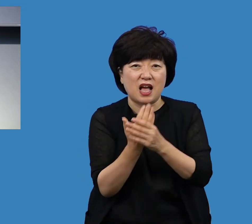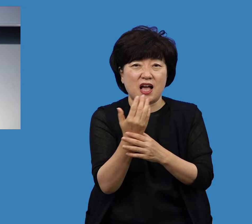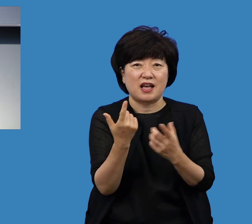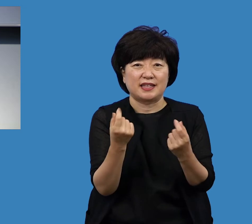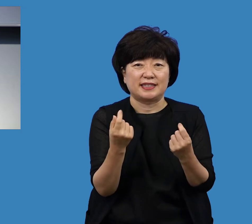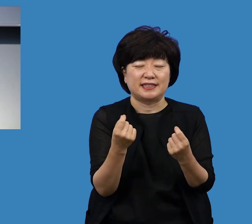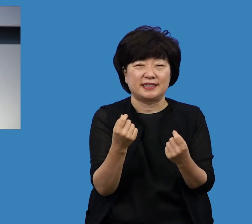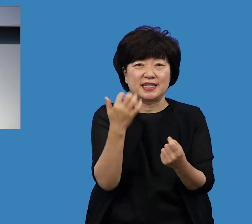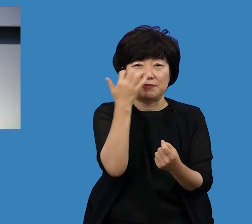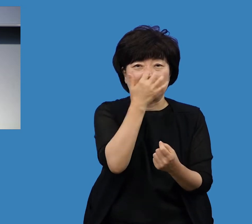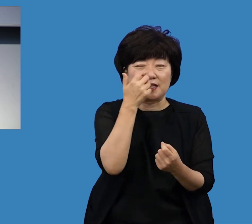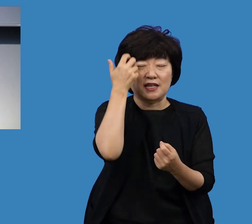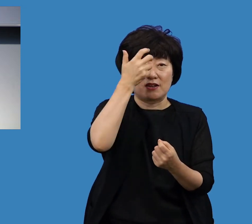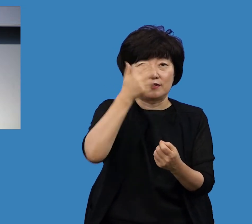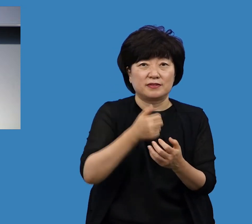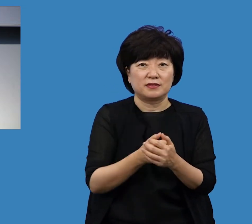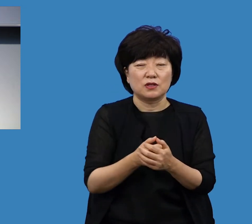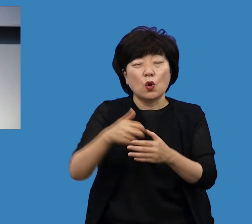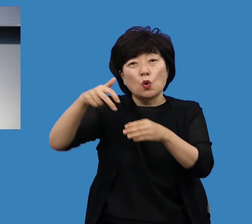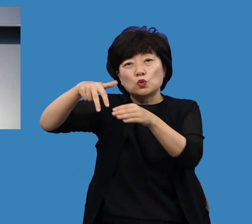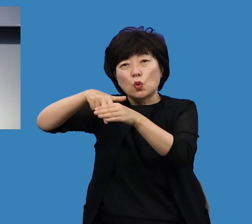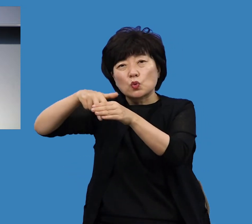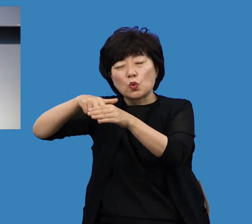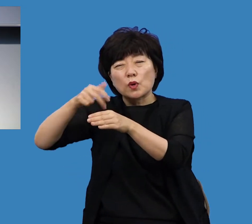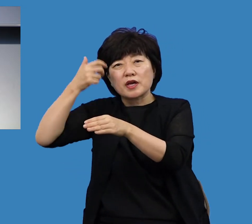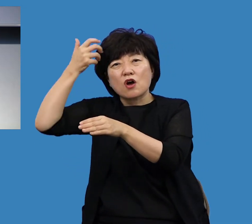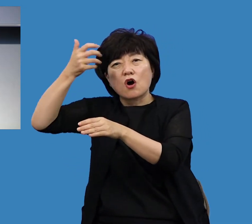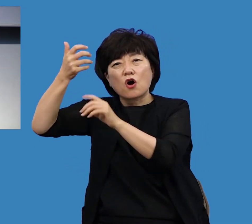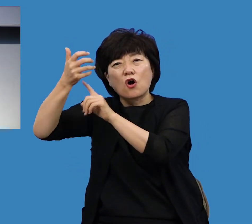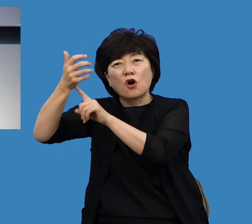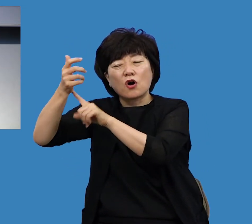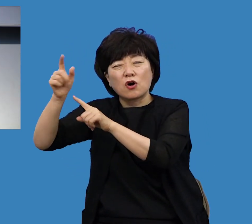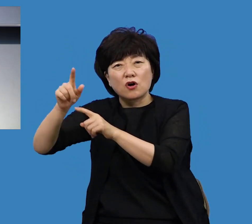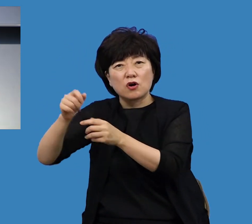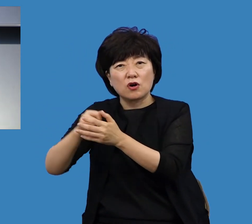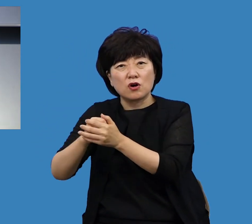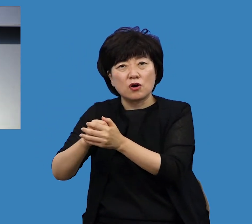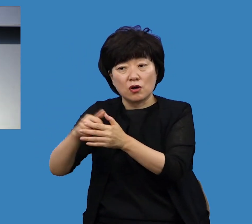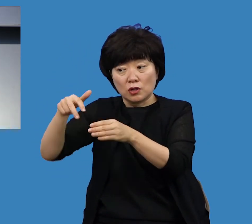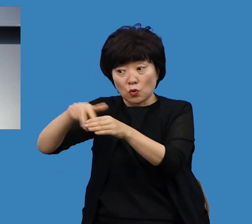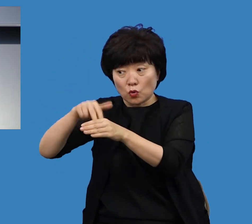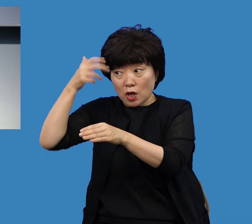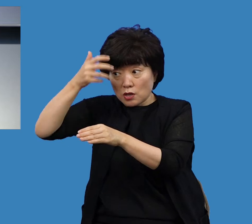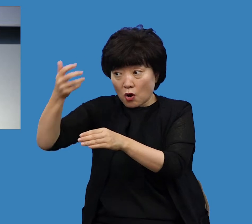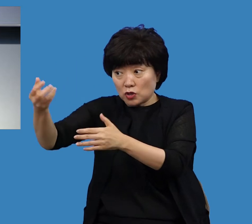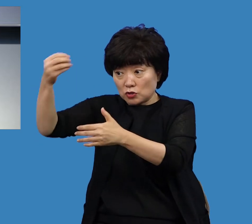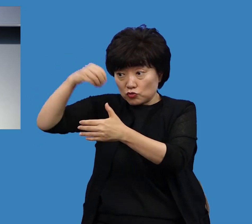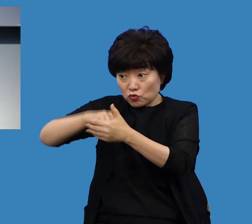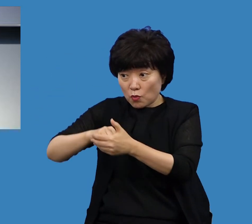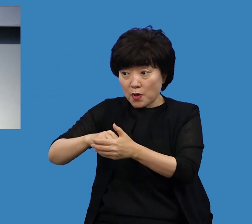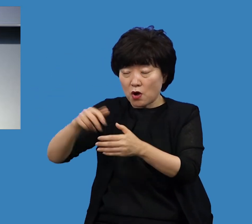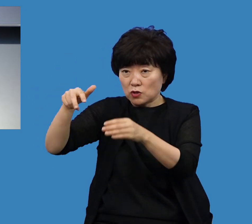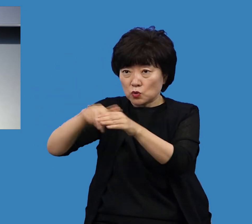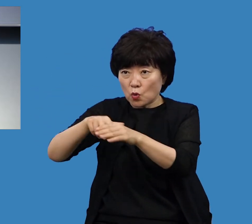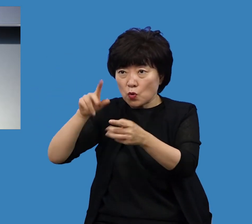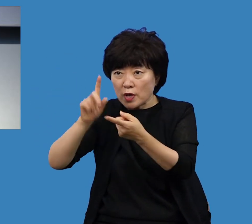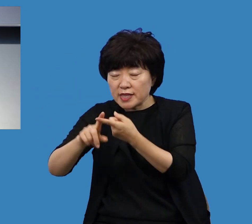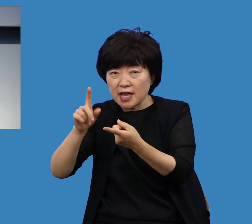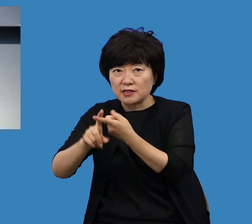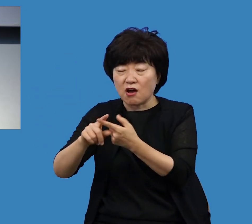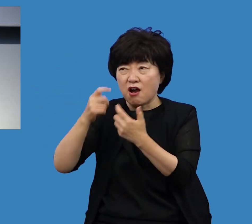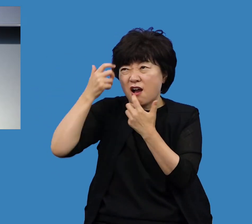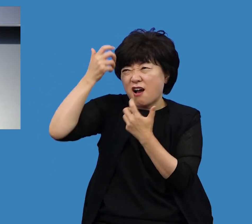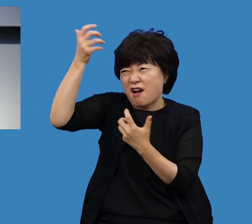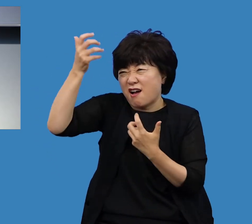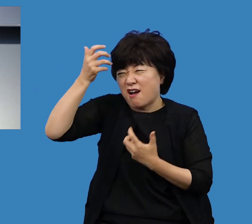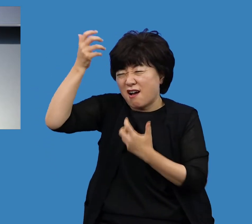이제 음란의 영이죠. 또 종교의 영은 어떻습니까? 종교의 영이라고 하는 것이 우리 안에 들어오면 종교적인 것을 향한